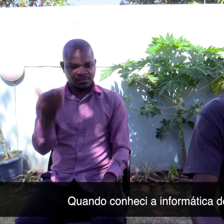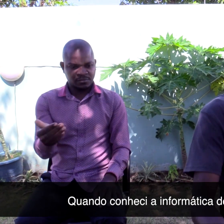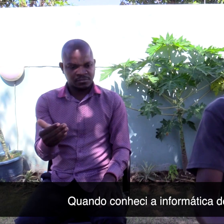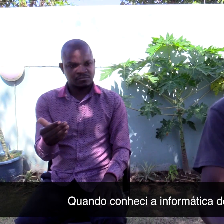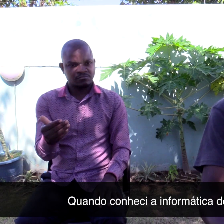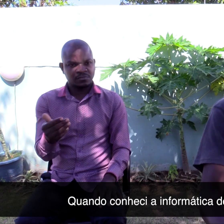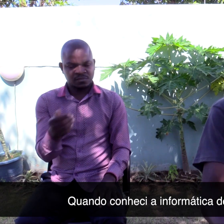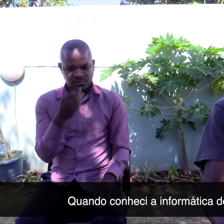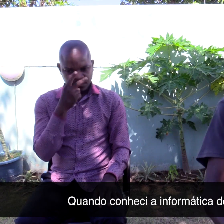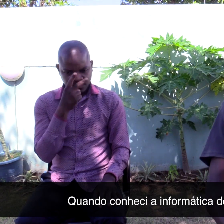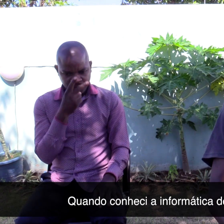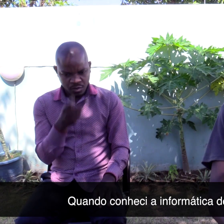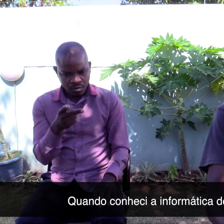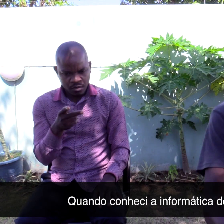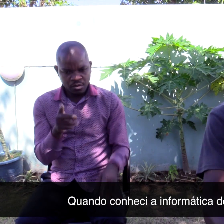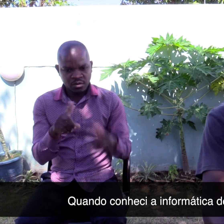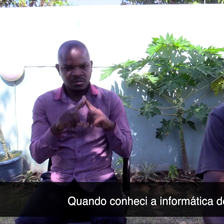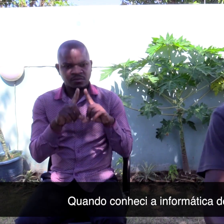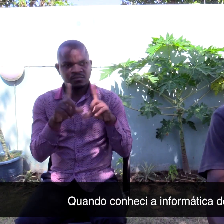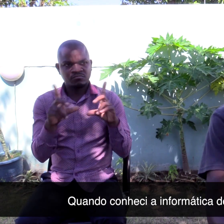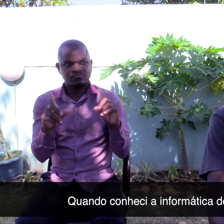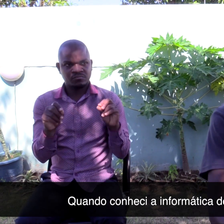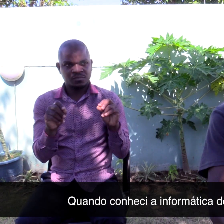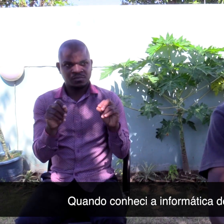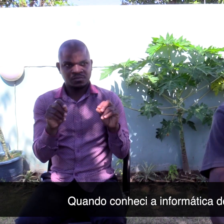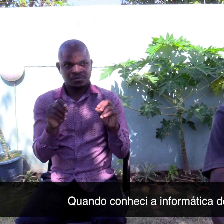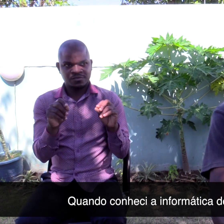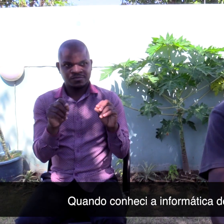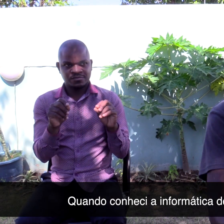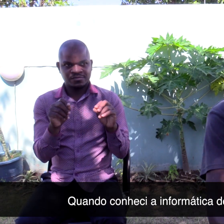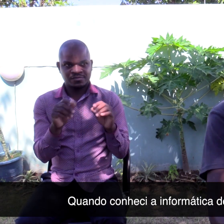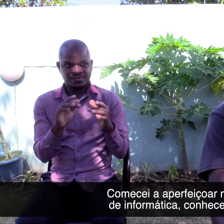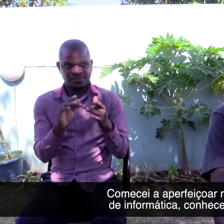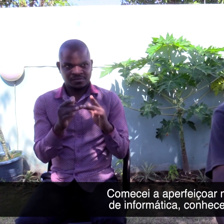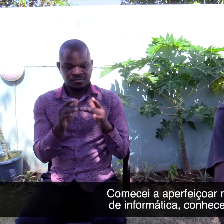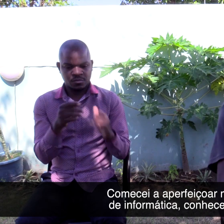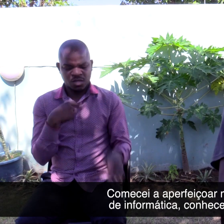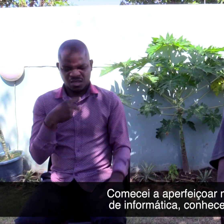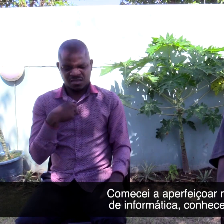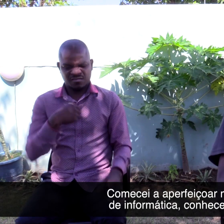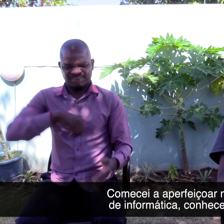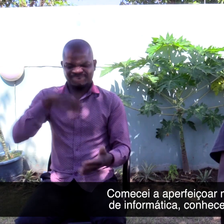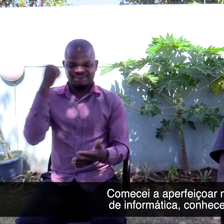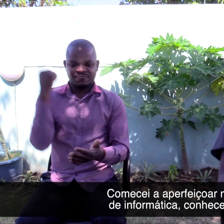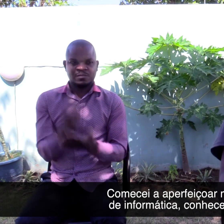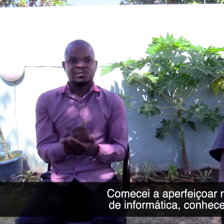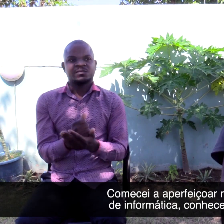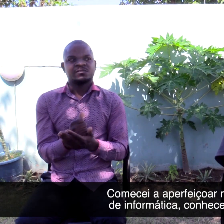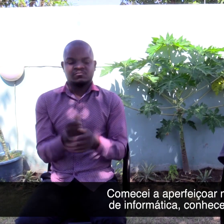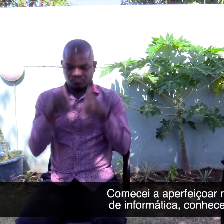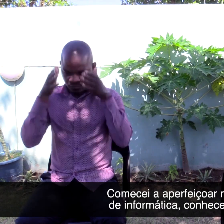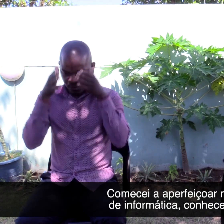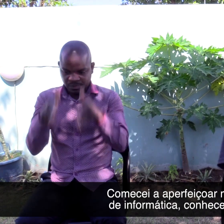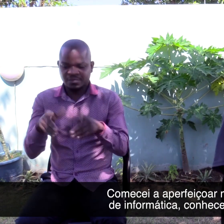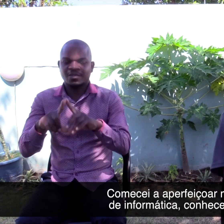desculpei essa parte da informática, eu decidi me focar